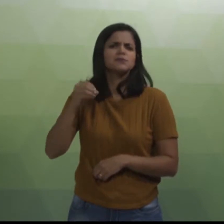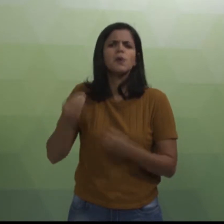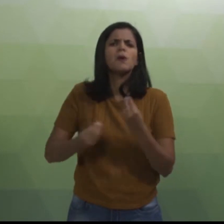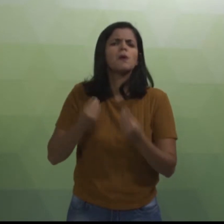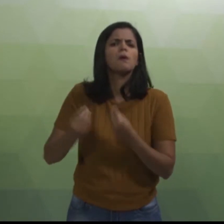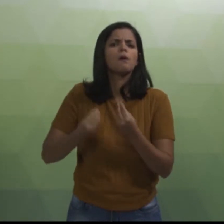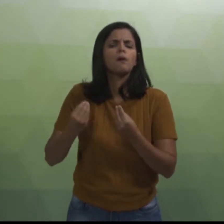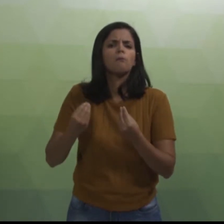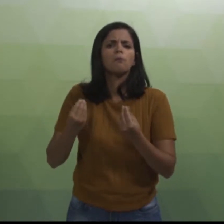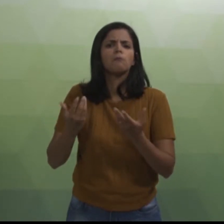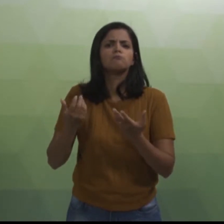Primeiro,